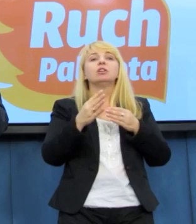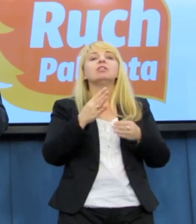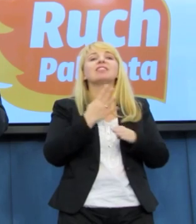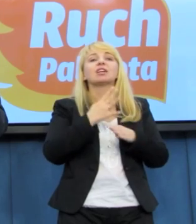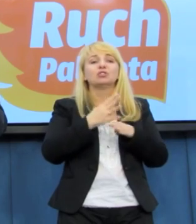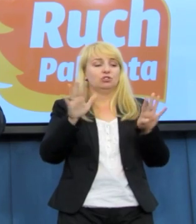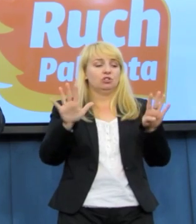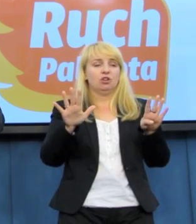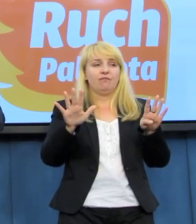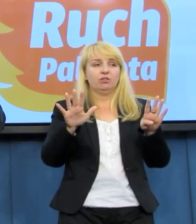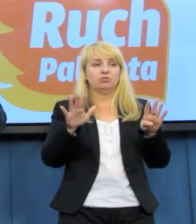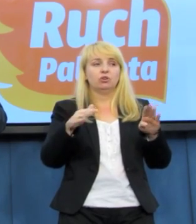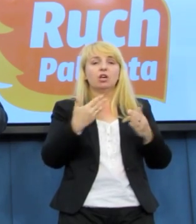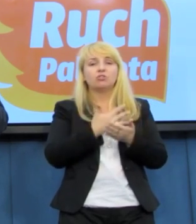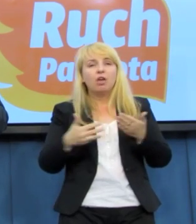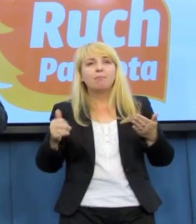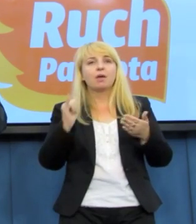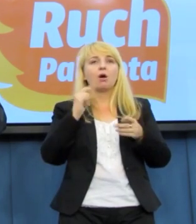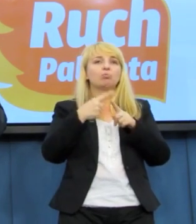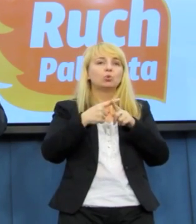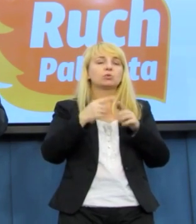nieruchomości przekazanych z bonifikatą większą niż